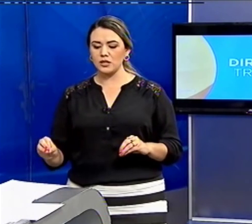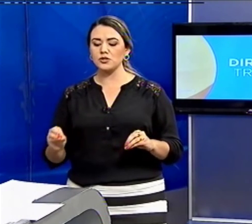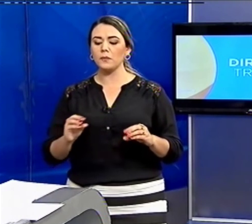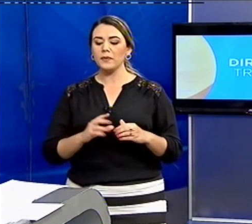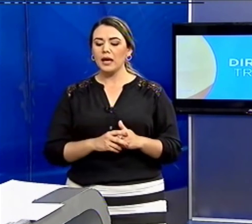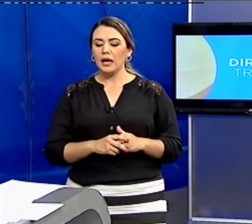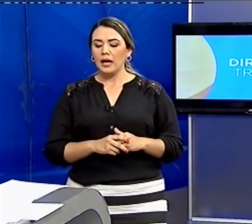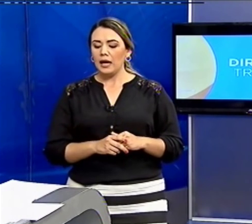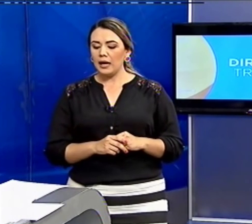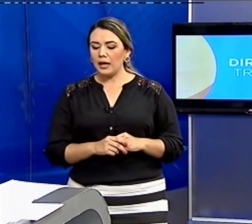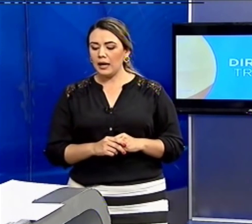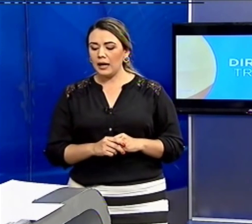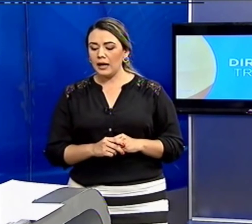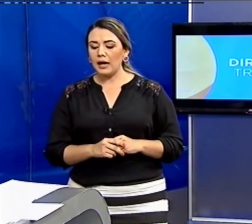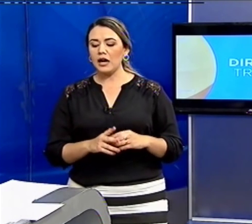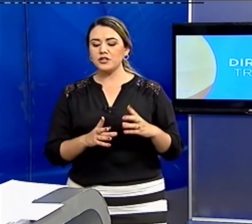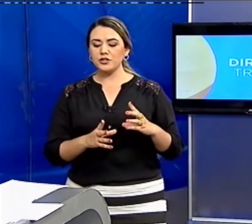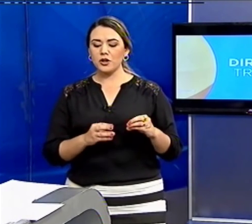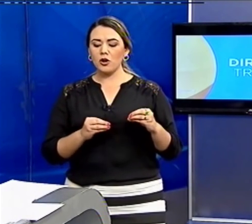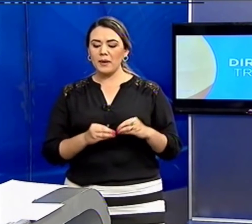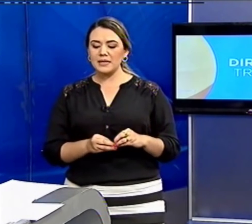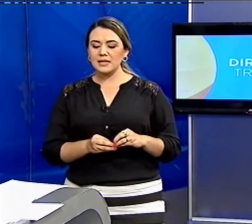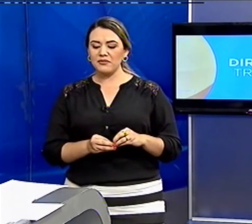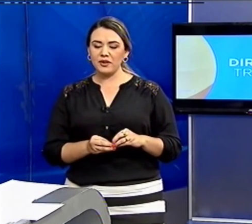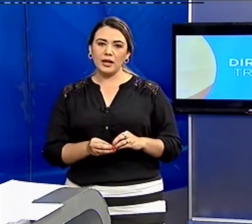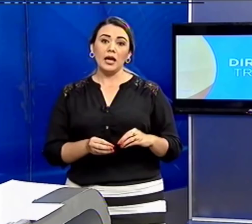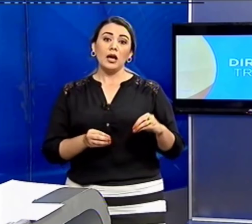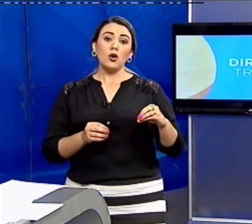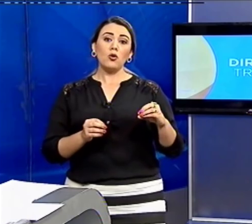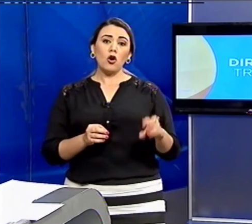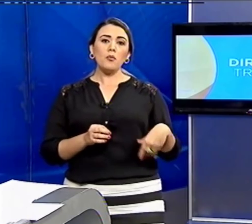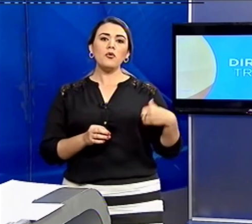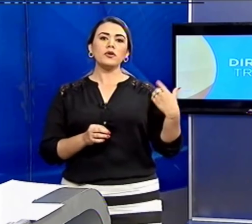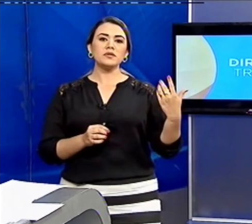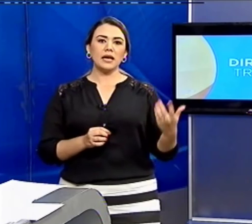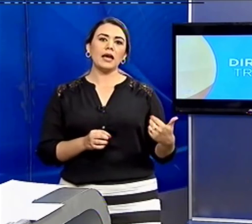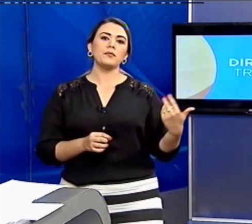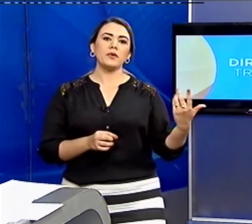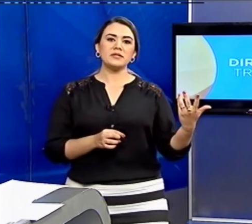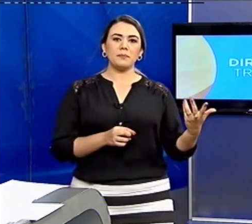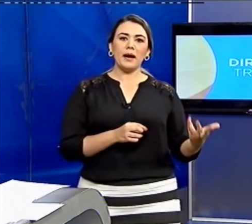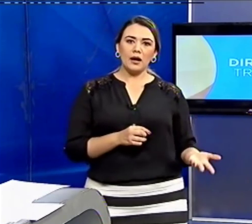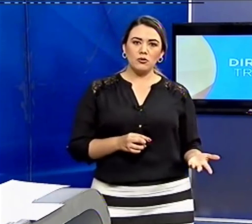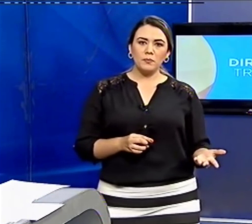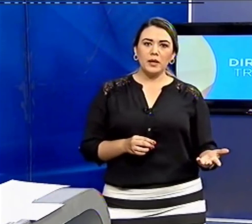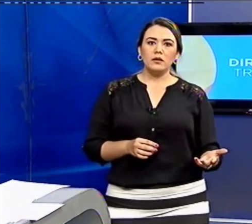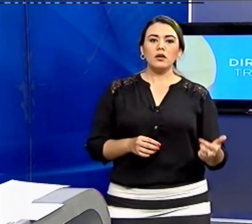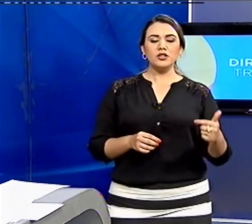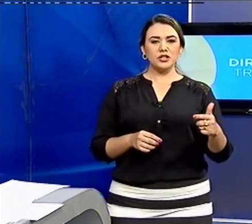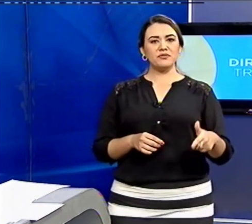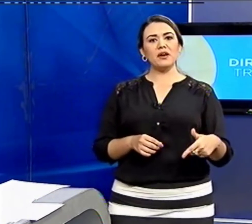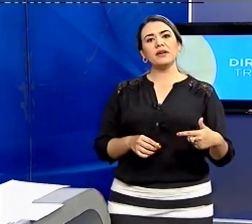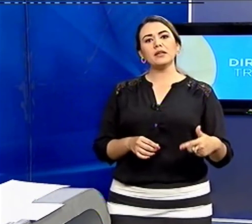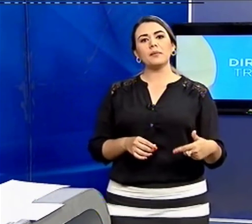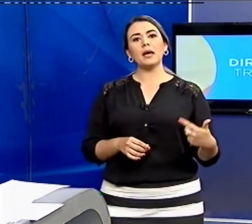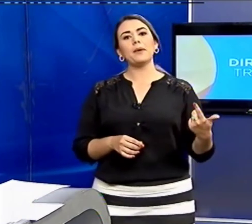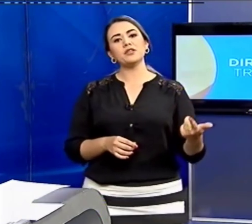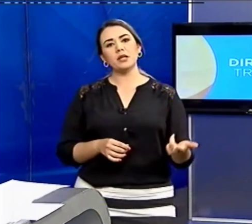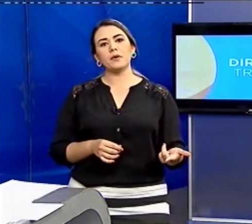isso. A gente começa a ver como que o salário pode ser pago. Então, a gente vai ver também, a partir da